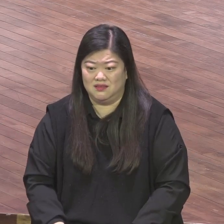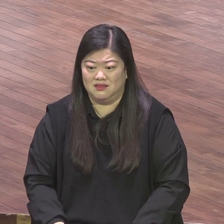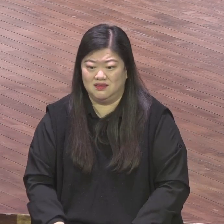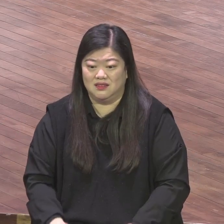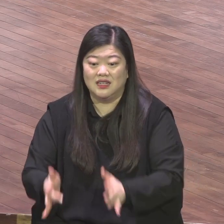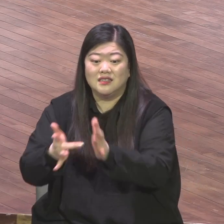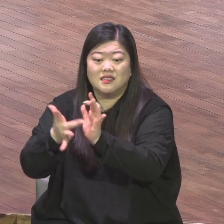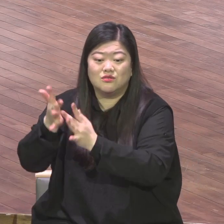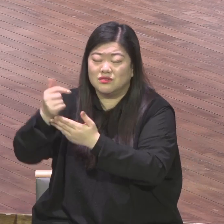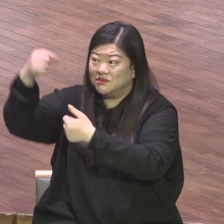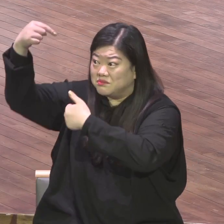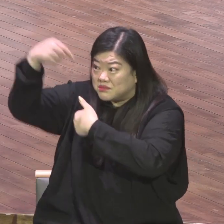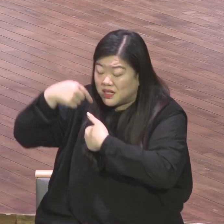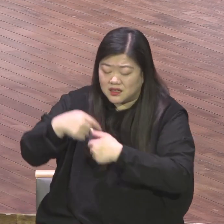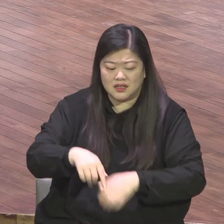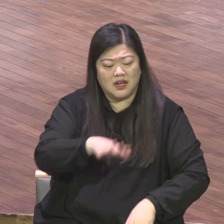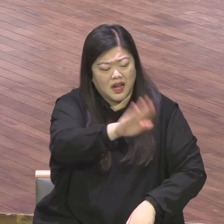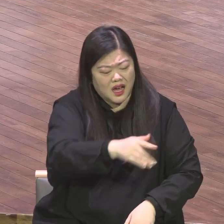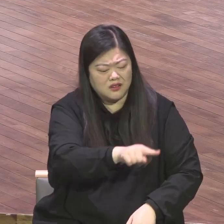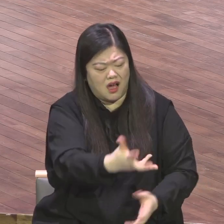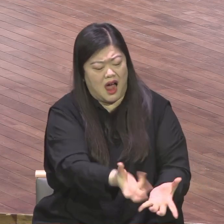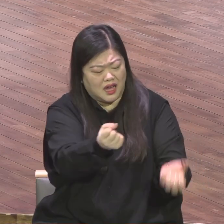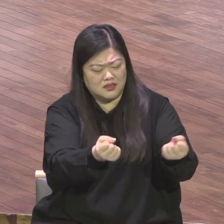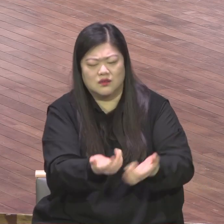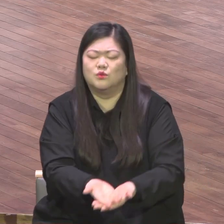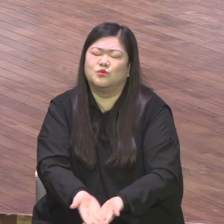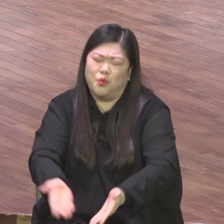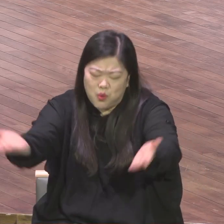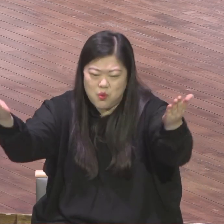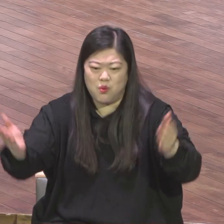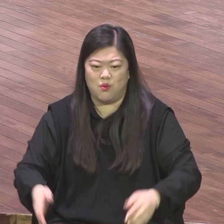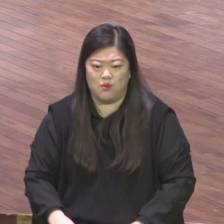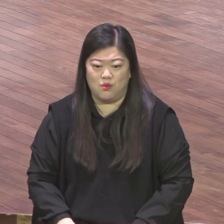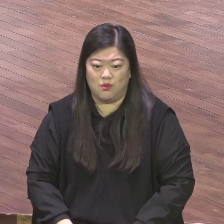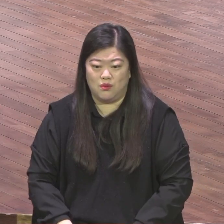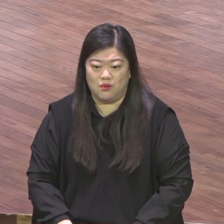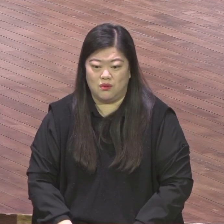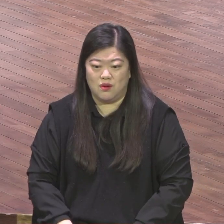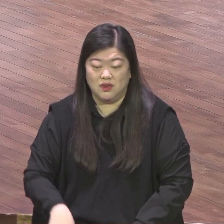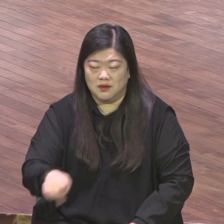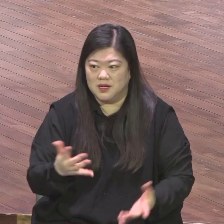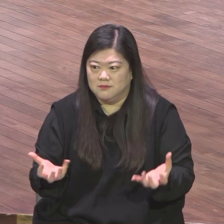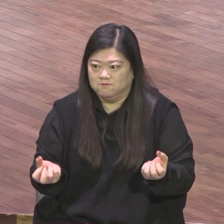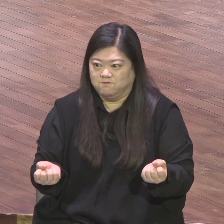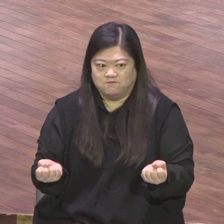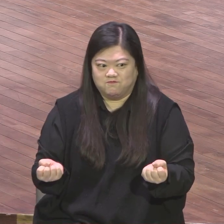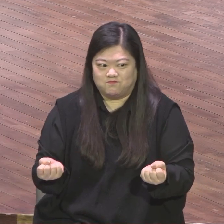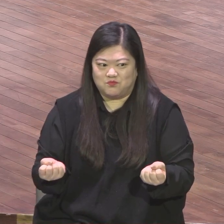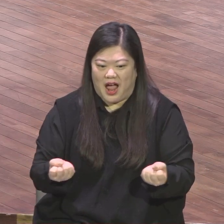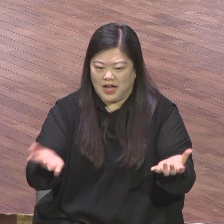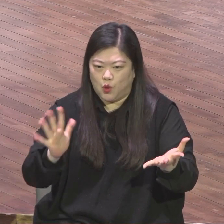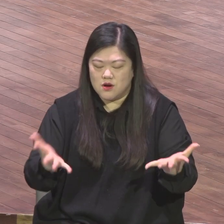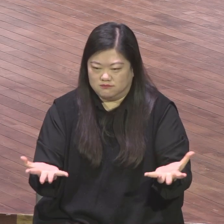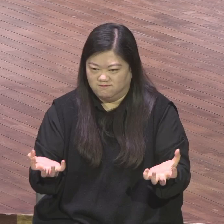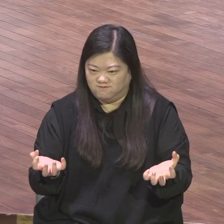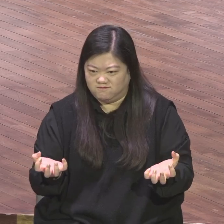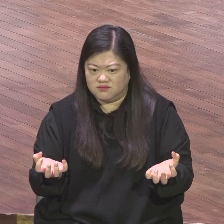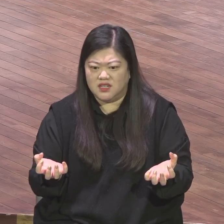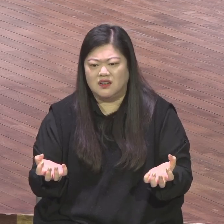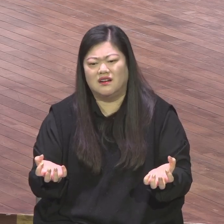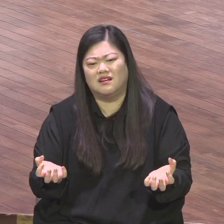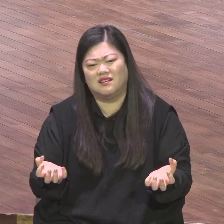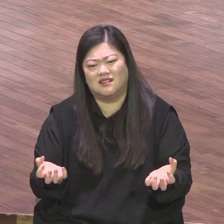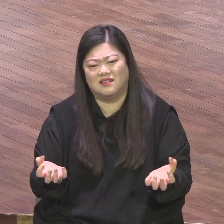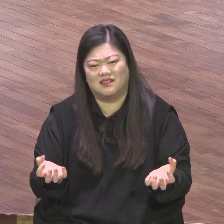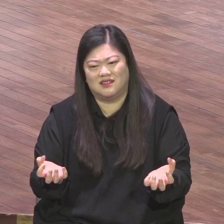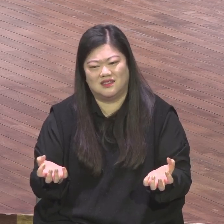주라. 주라. 그래야 내가 너에게 안겨주겠다. 그 세상하고는 완전히 경제 원리가 다릅니다. 축복 원리가